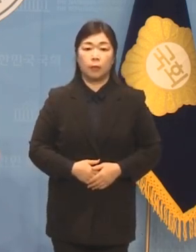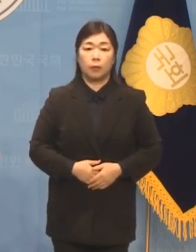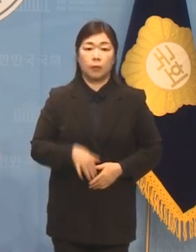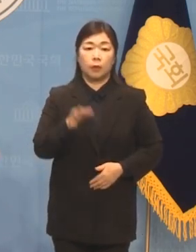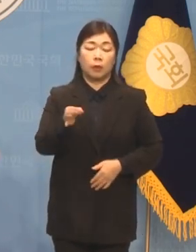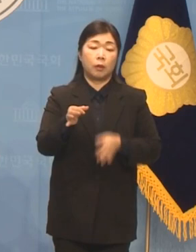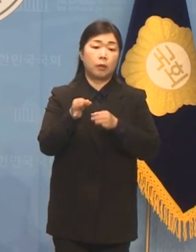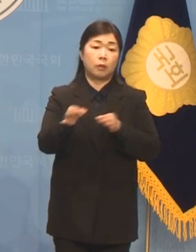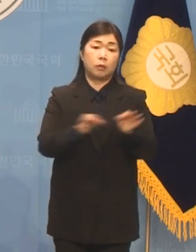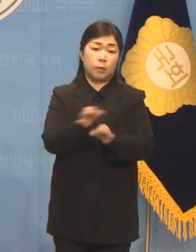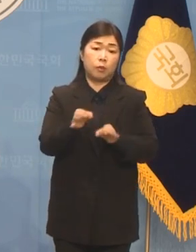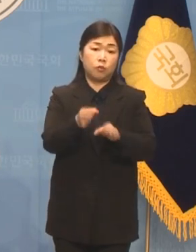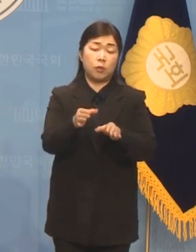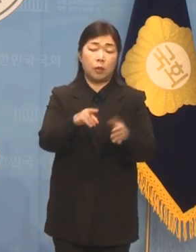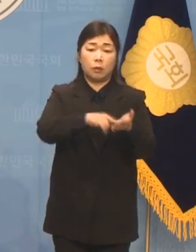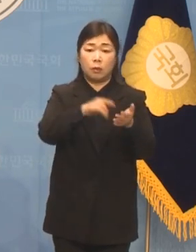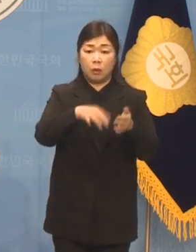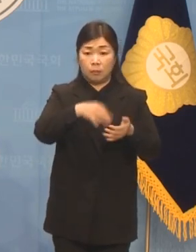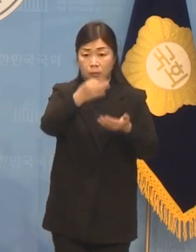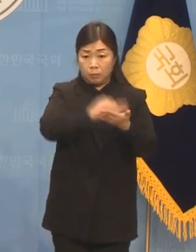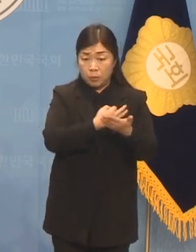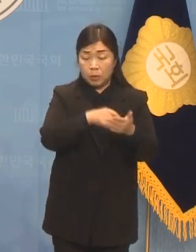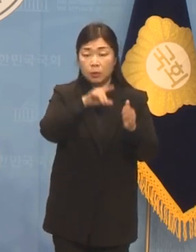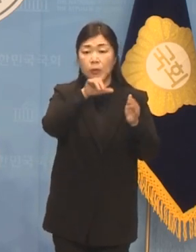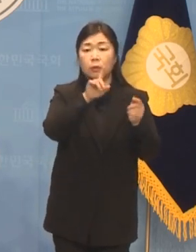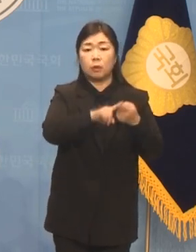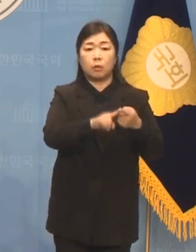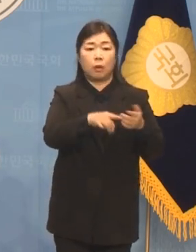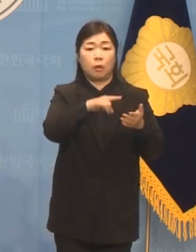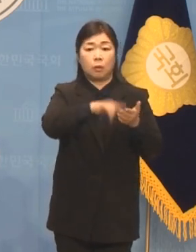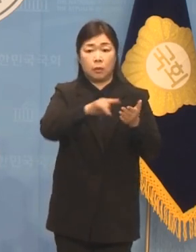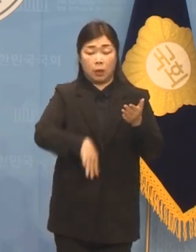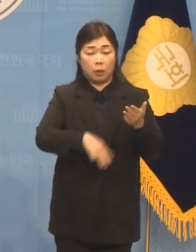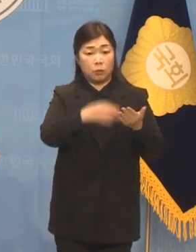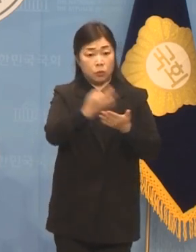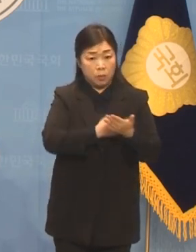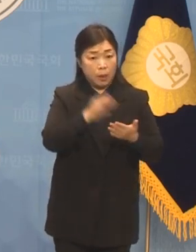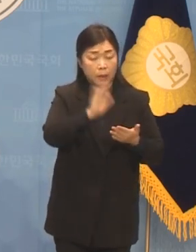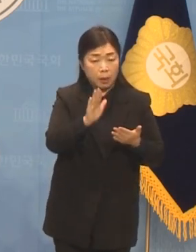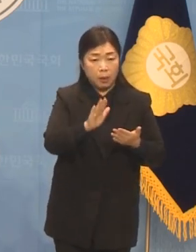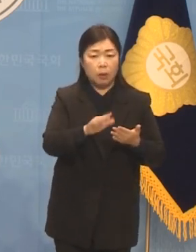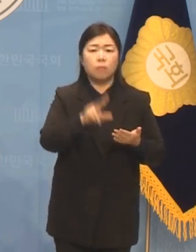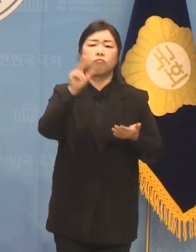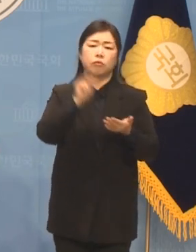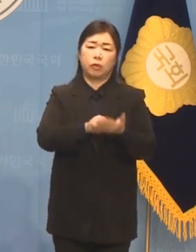폐지하고 주식 양도세를 완화하면서 그래서 2조 원이나 되는 세수를